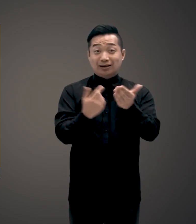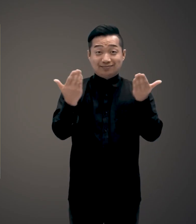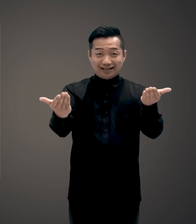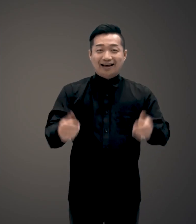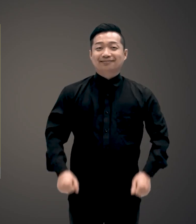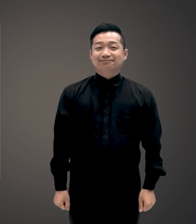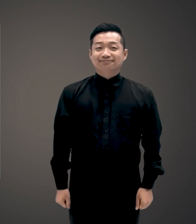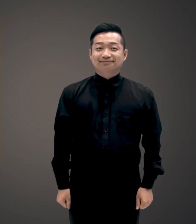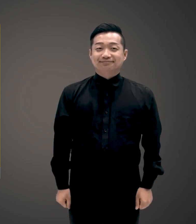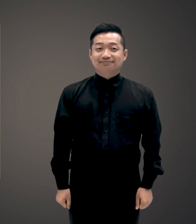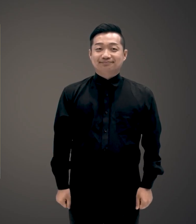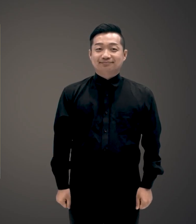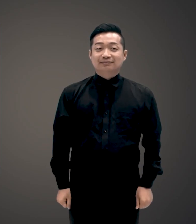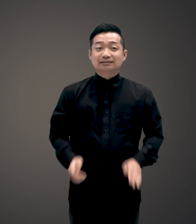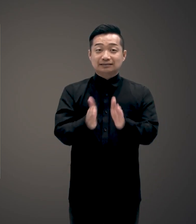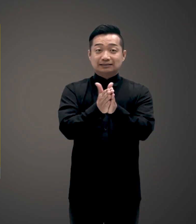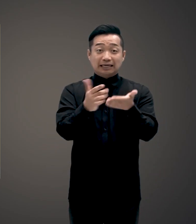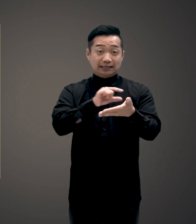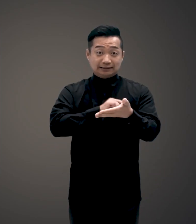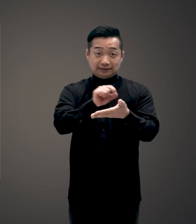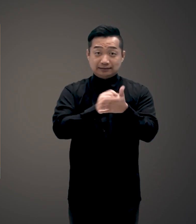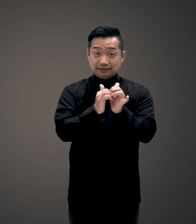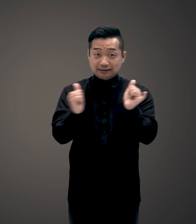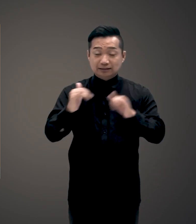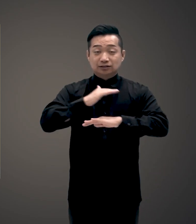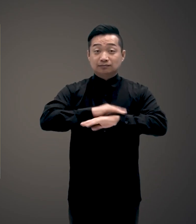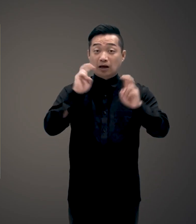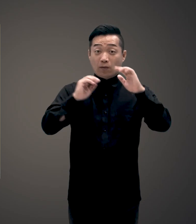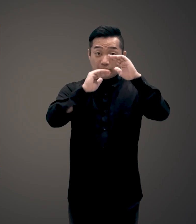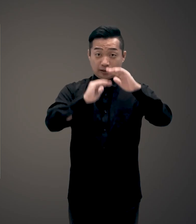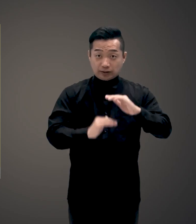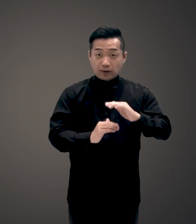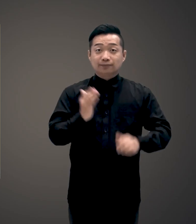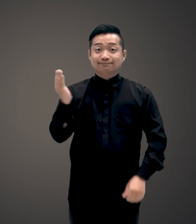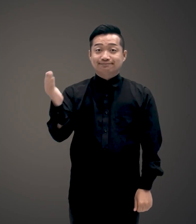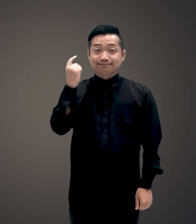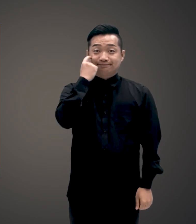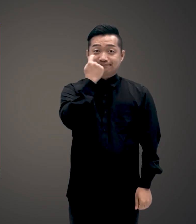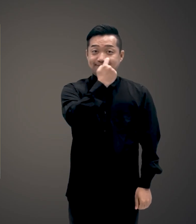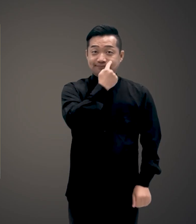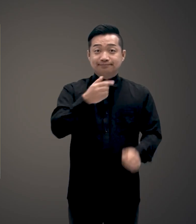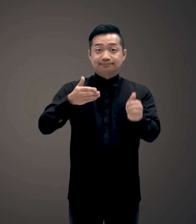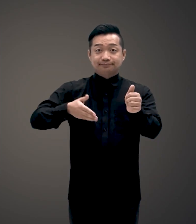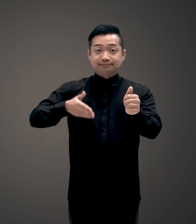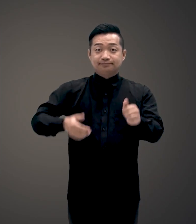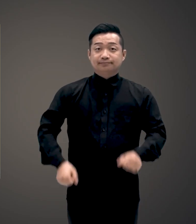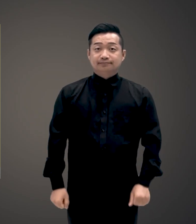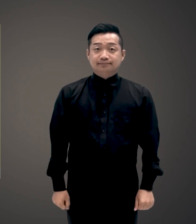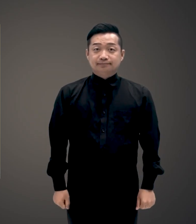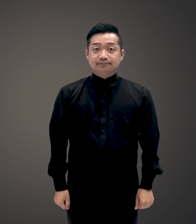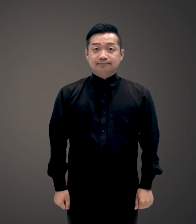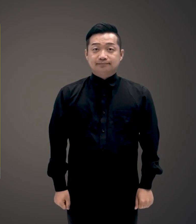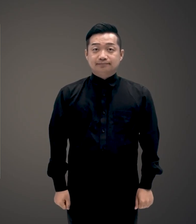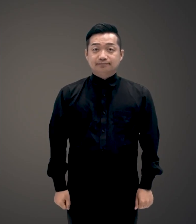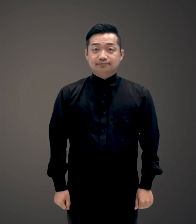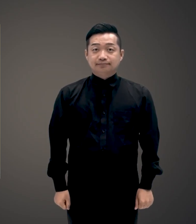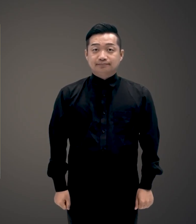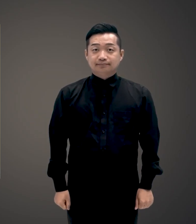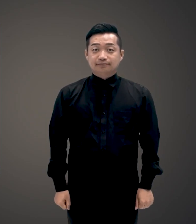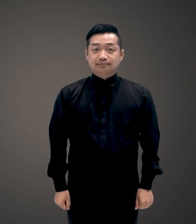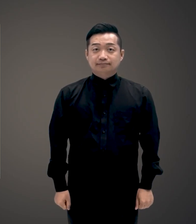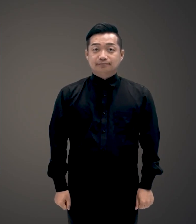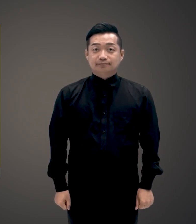전격 공개합니다. 도서명 17 오늘도 괜찮기로 마음먹다.